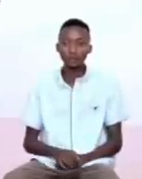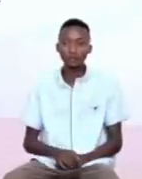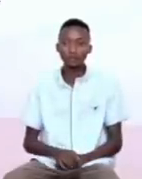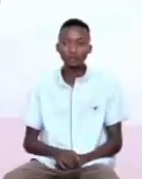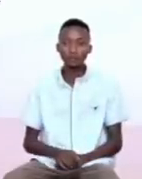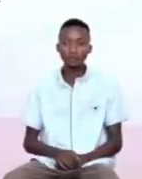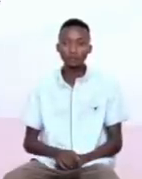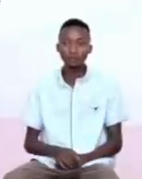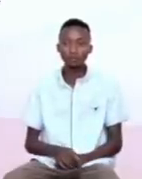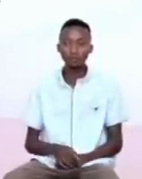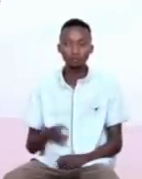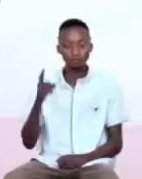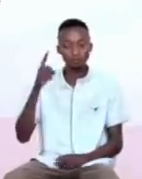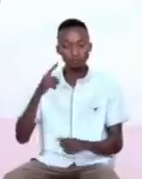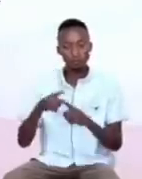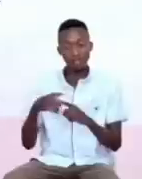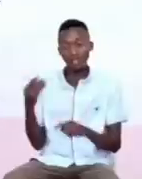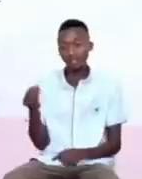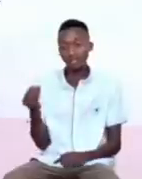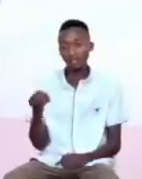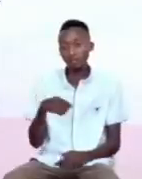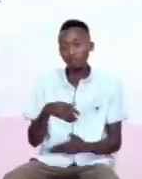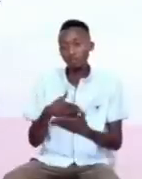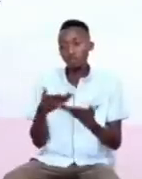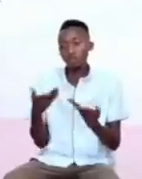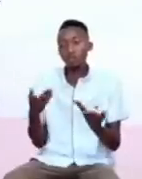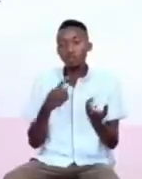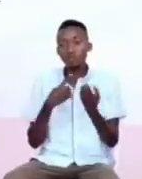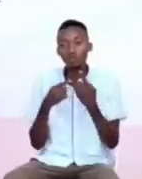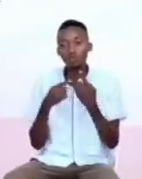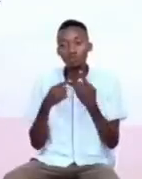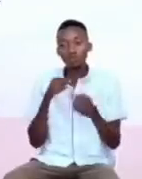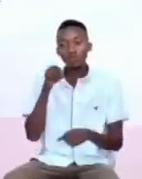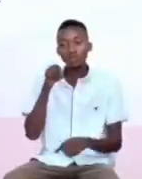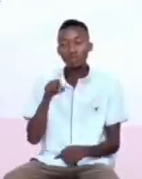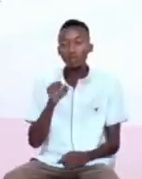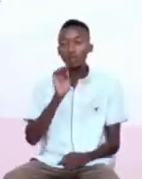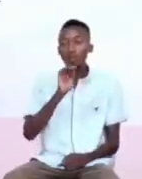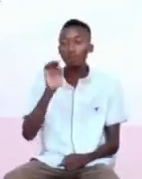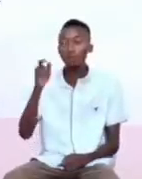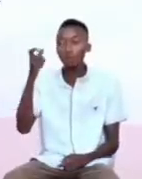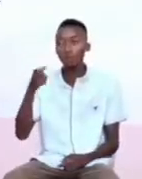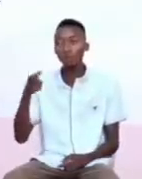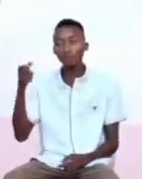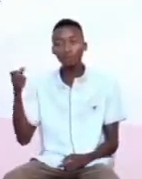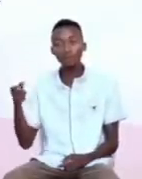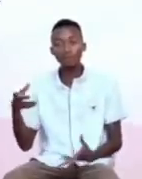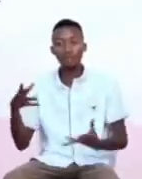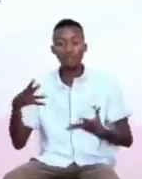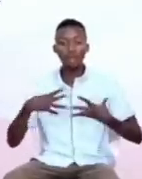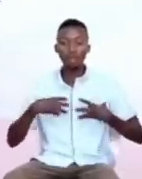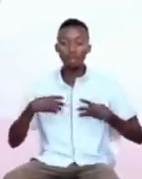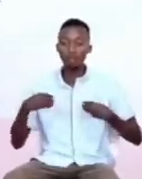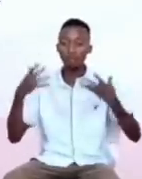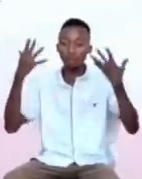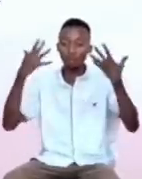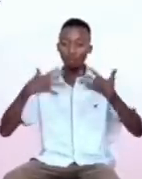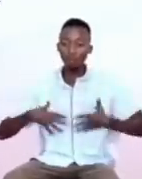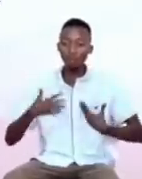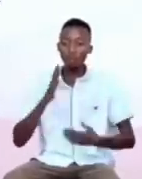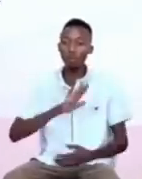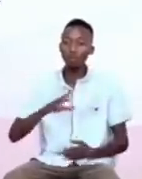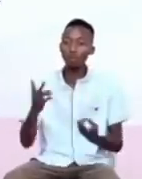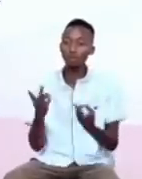Mara kadhaa nikisimama siwezi kumaliza mimbari yangu hapa kuongea bila kuambia watu kuhusu afya ya mwili wako. Ni hekima.